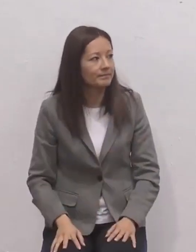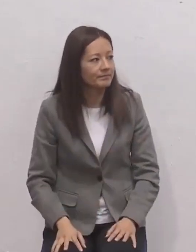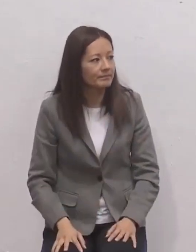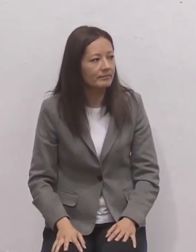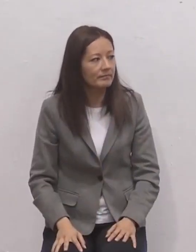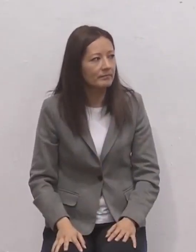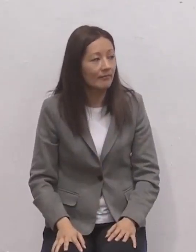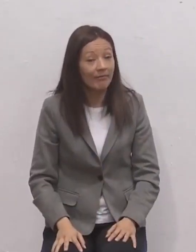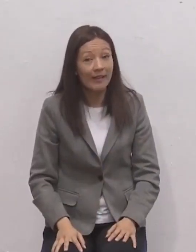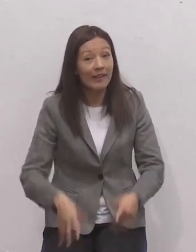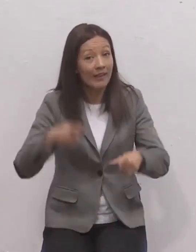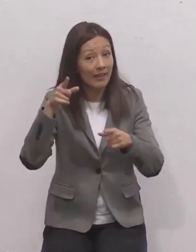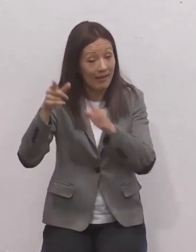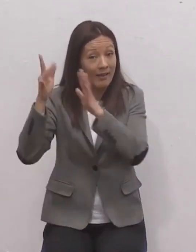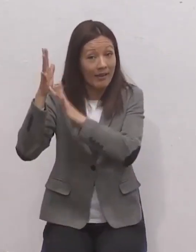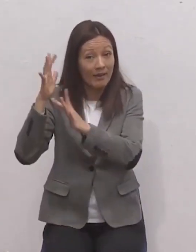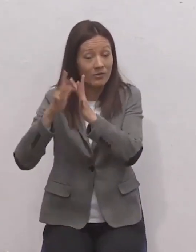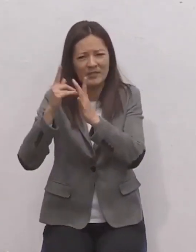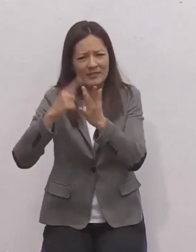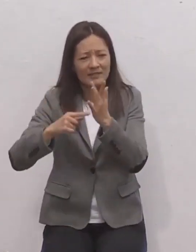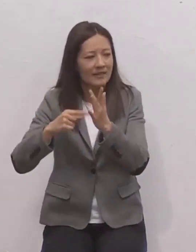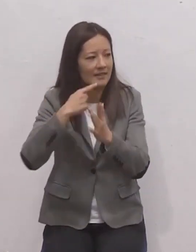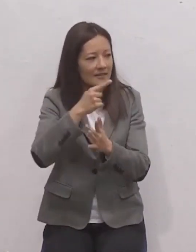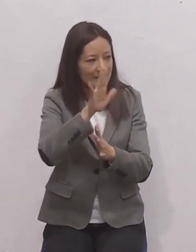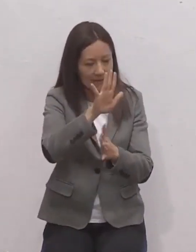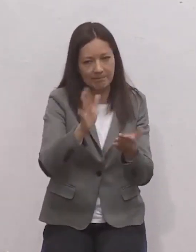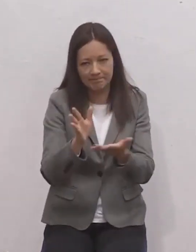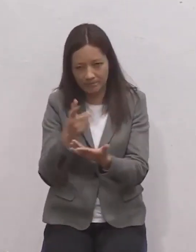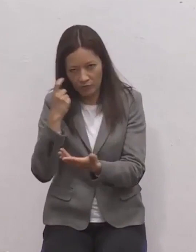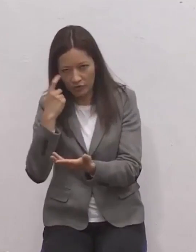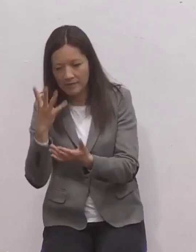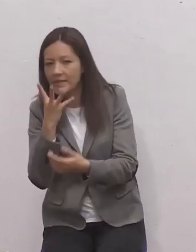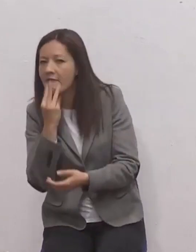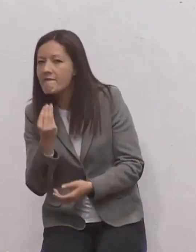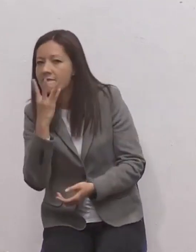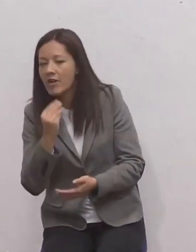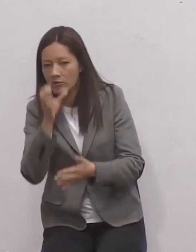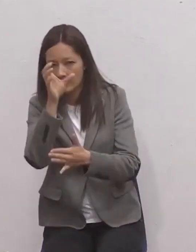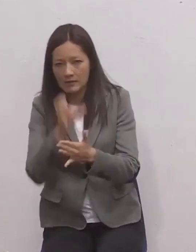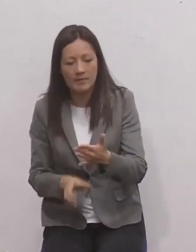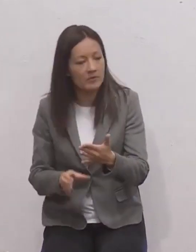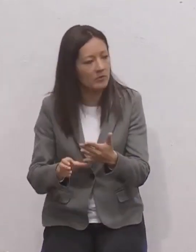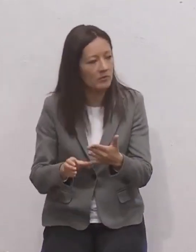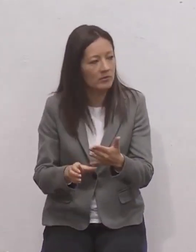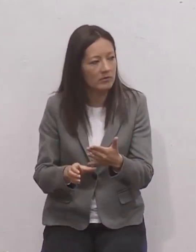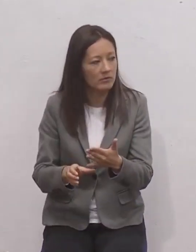en la institución? Que Él derramó la sangre por nosotros. Bueno, miremos Hebreos un momento, capítulo.